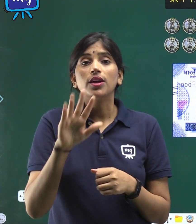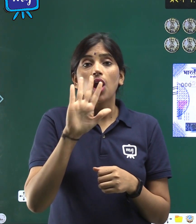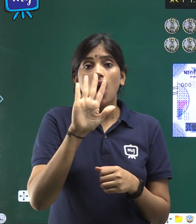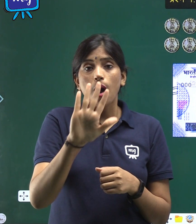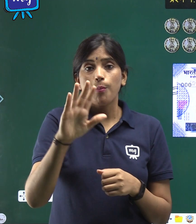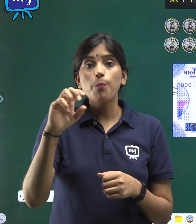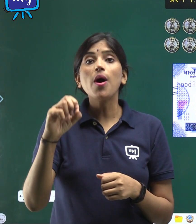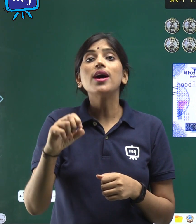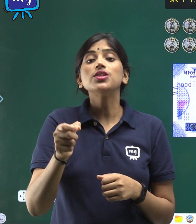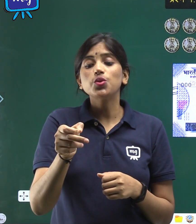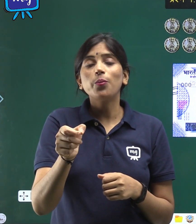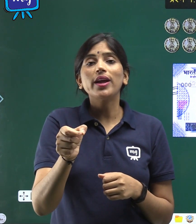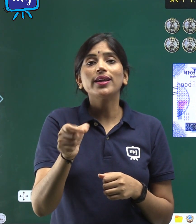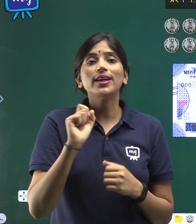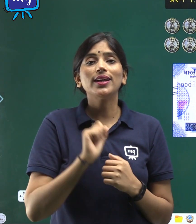5 रुपए के।